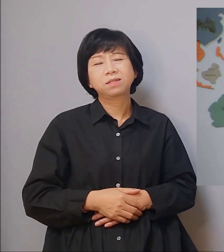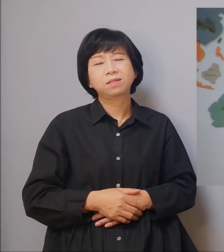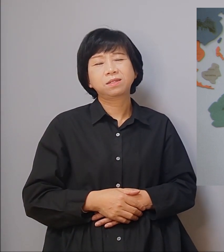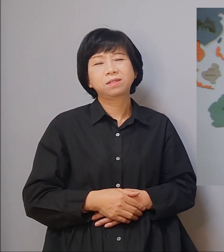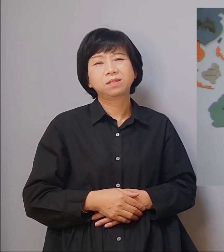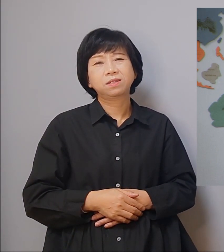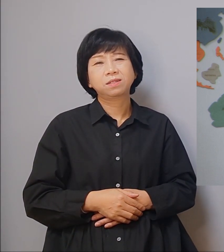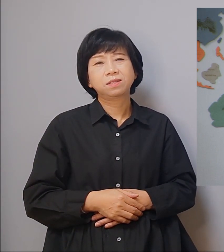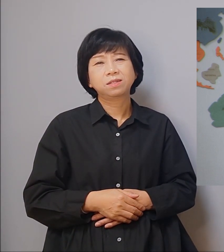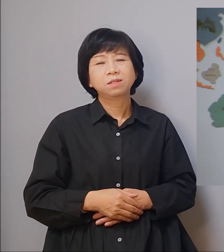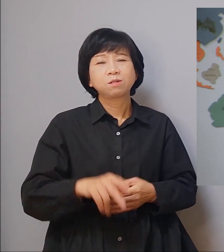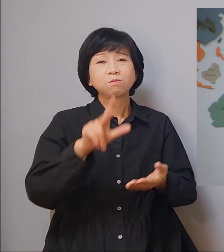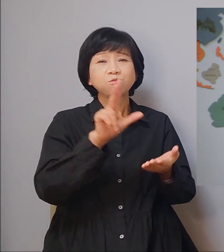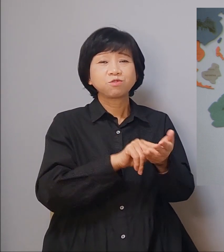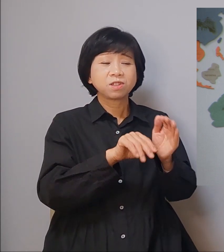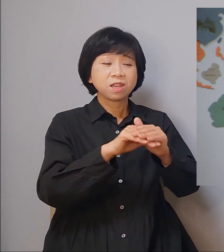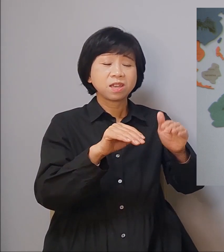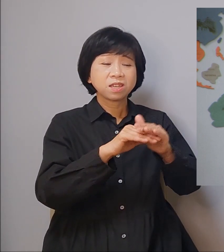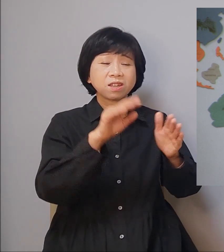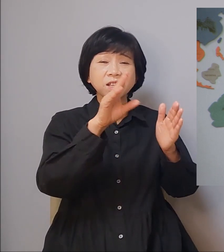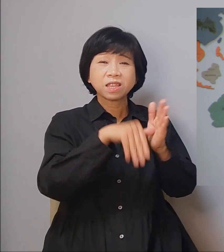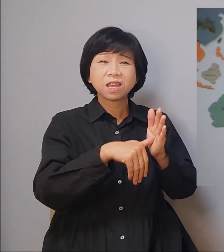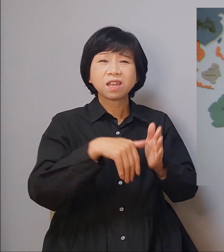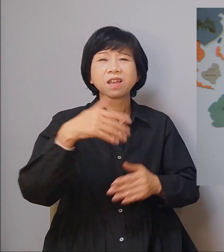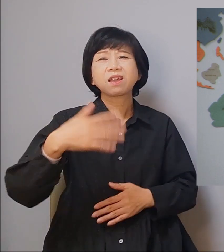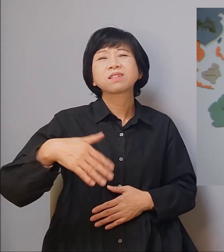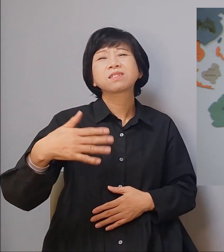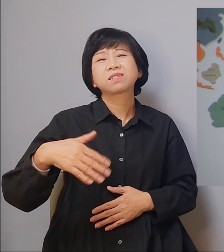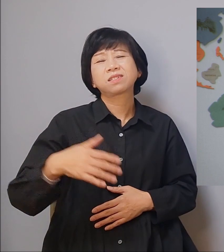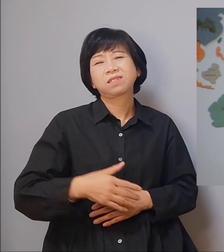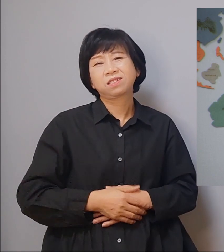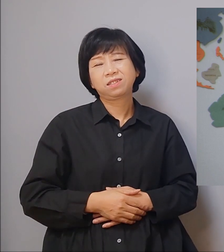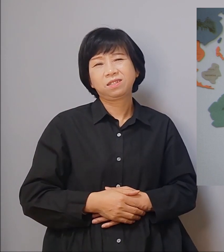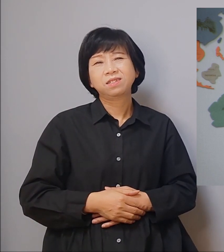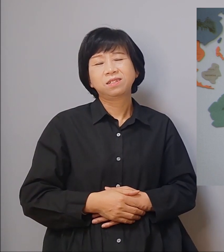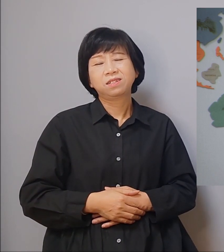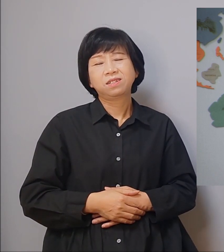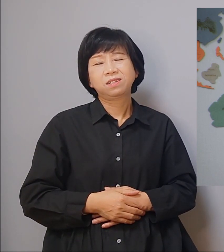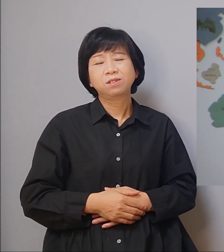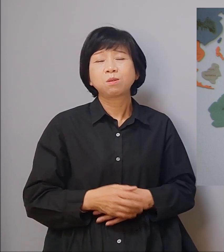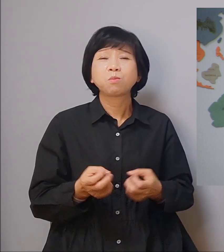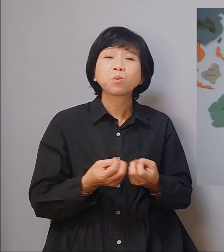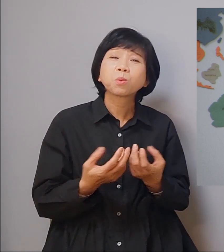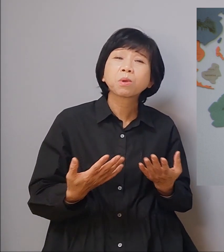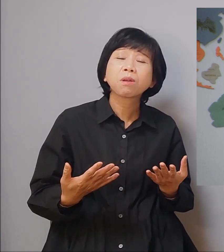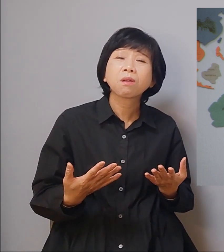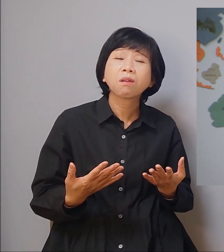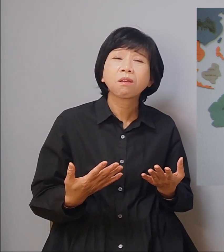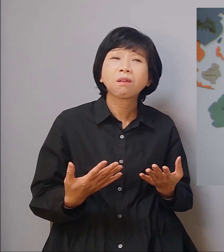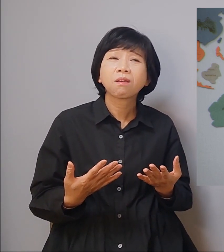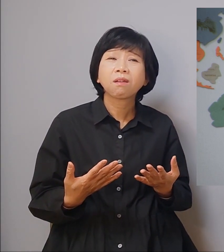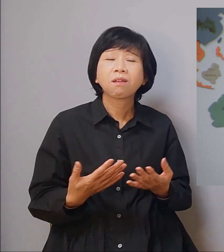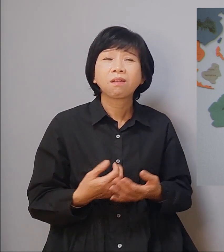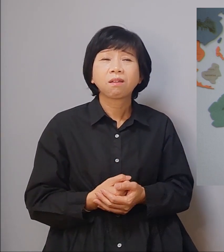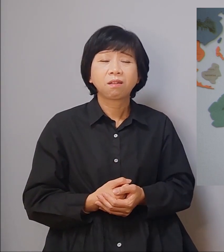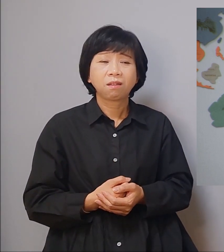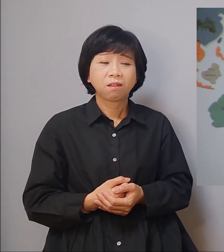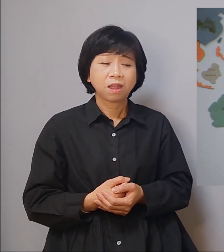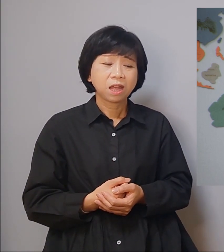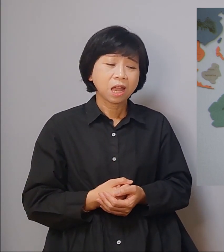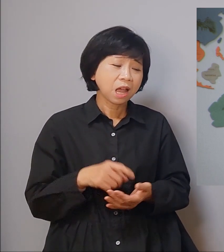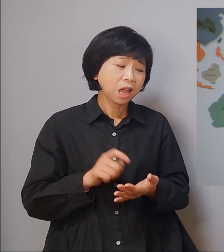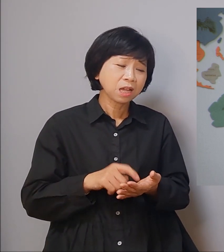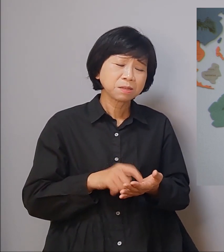그 문제가 해결이 될 때가 아니기 때문입니다. 그럼 이럴 때 어떻게 해야 할까요? 당장 처한